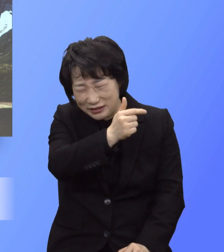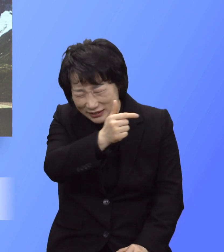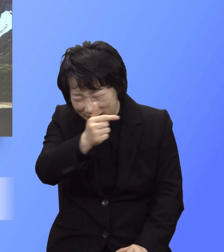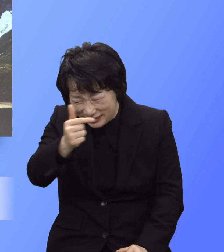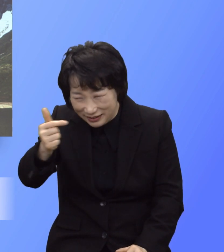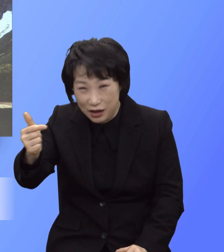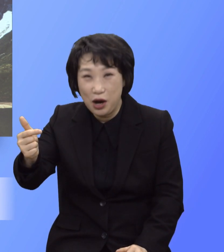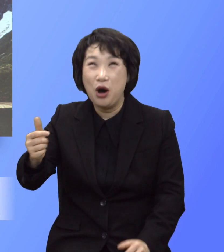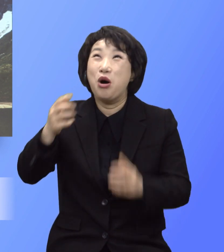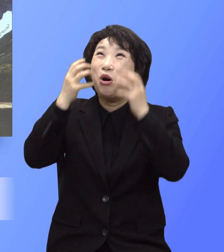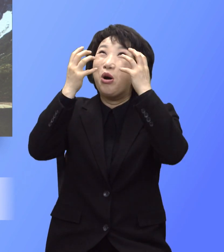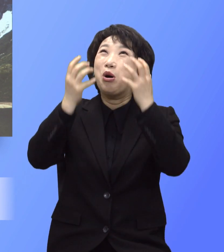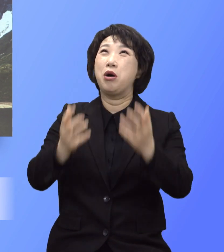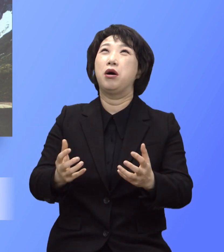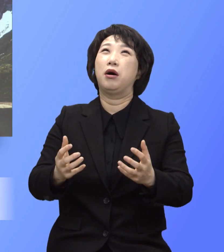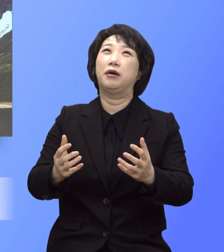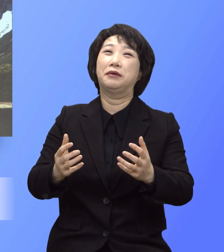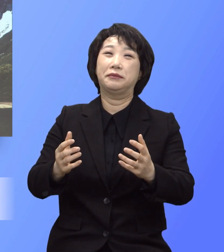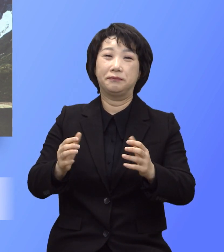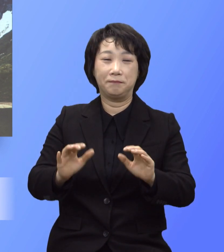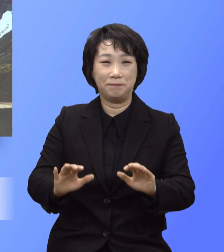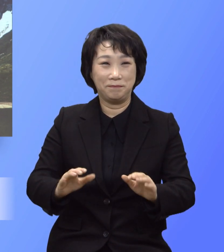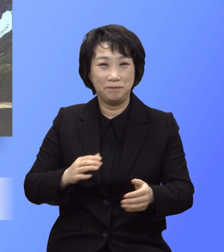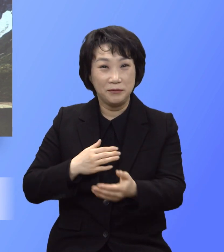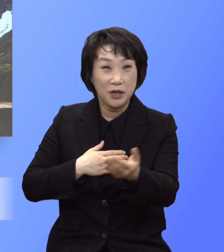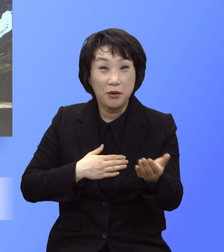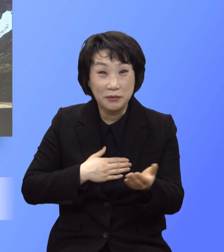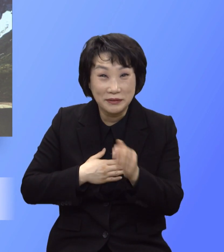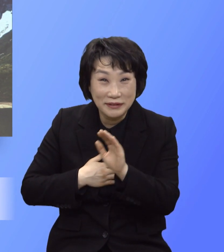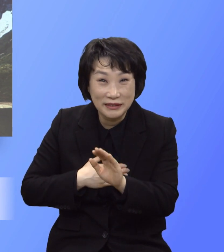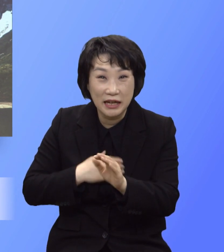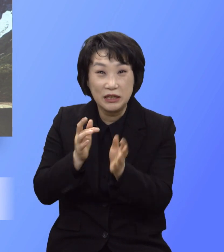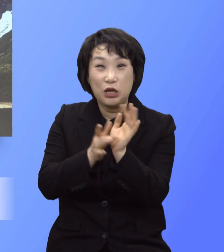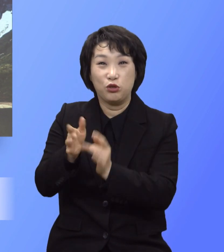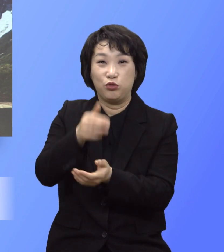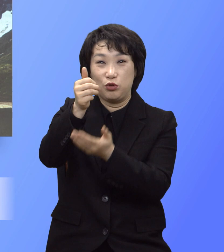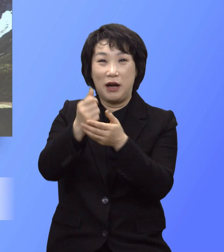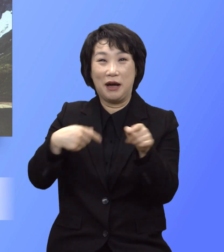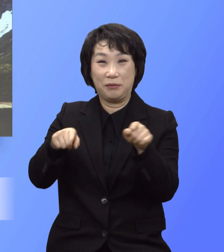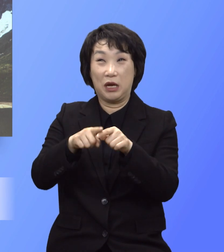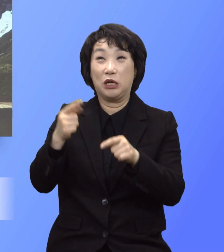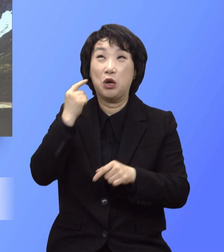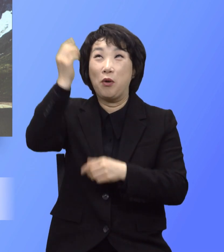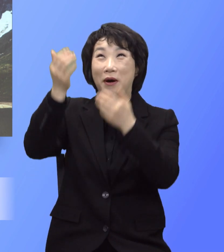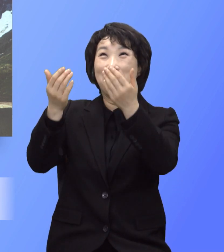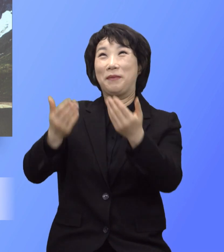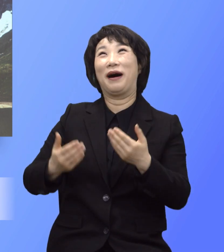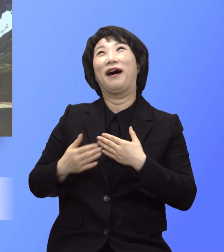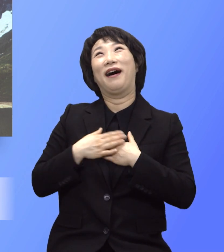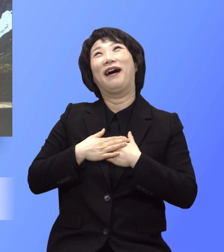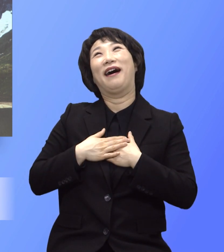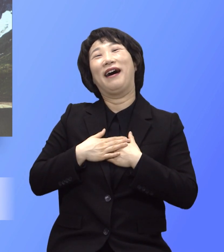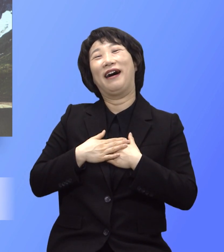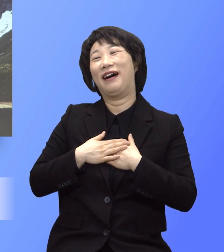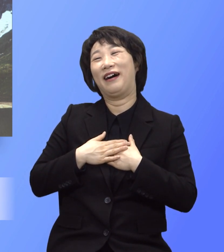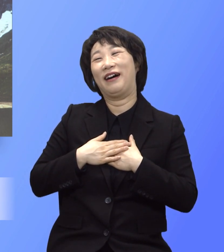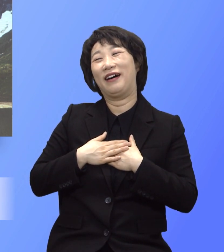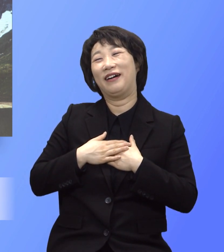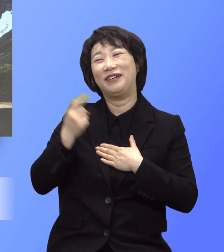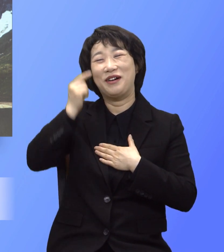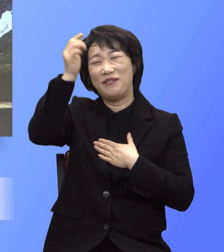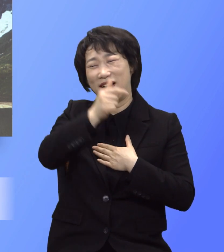영광스러움이 어마어마한데 그리스도와 같은 영광 참 찬란한